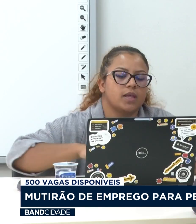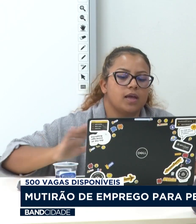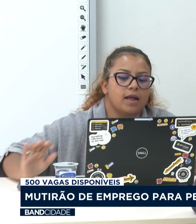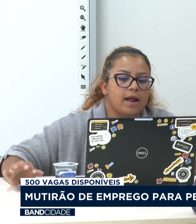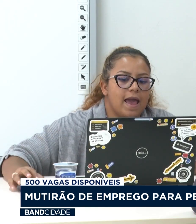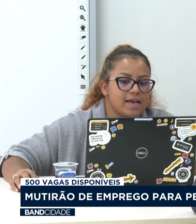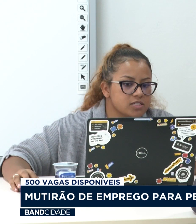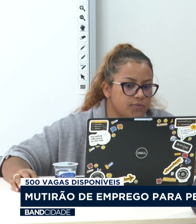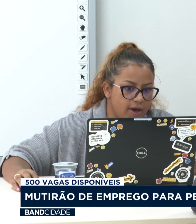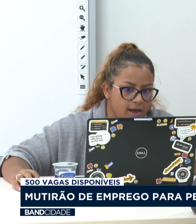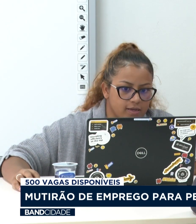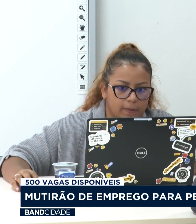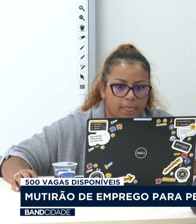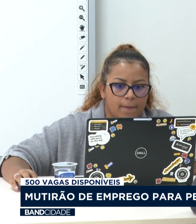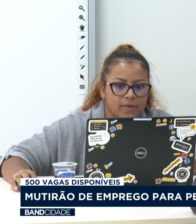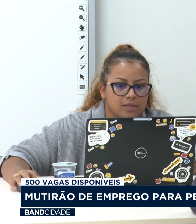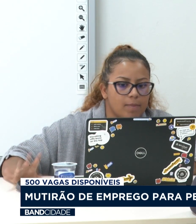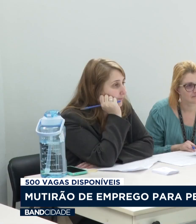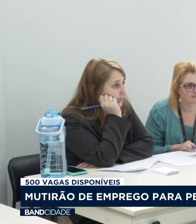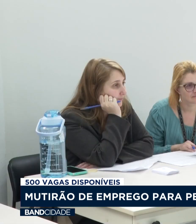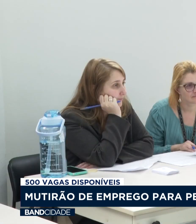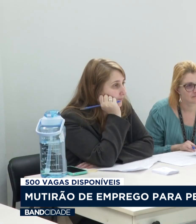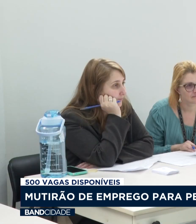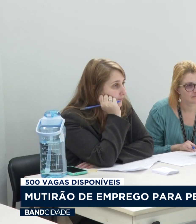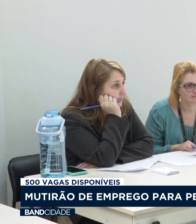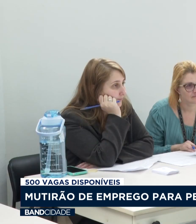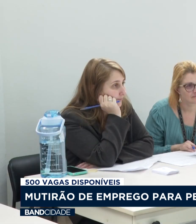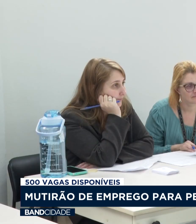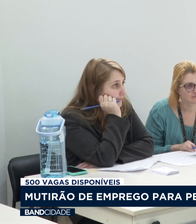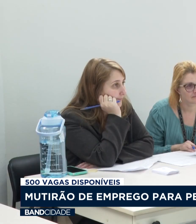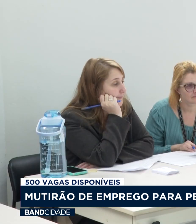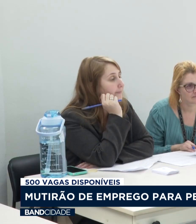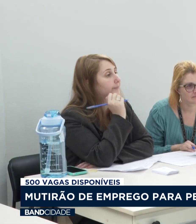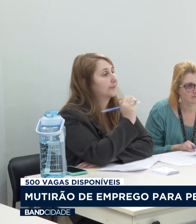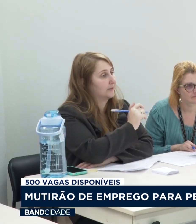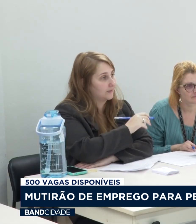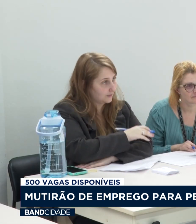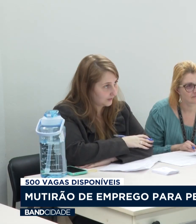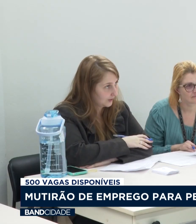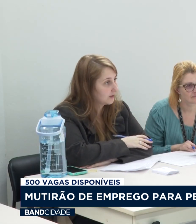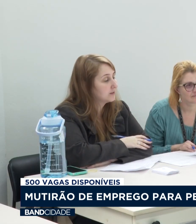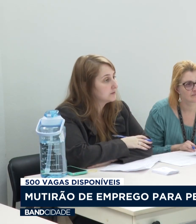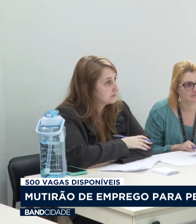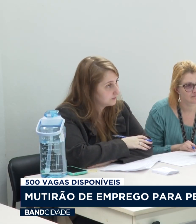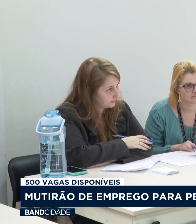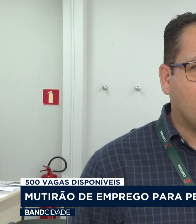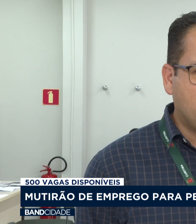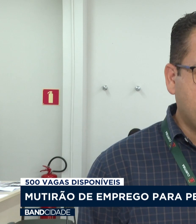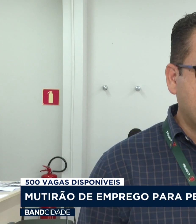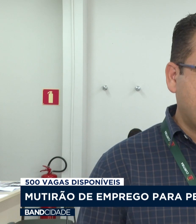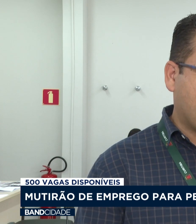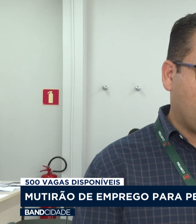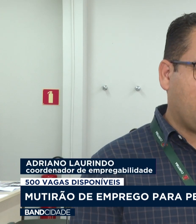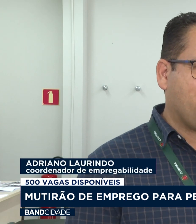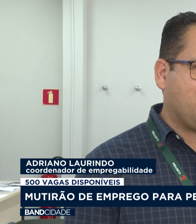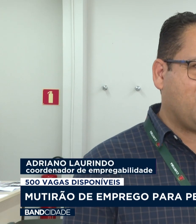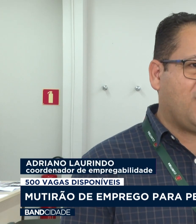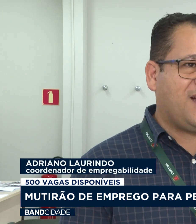Curitiba. São mais de 500 vagas disponíveis para diferentes áreas de atuação. Hoje nós estamos